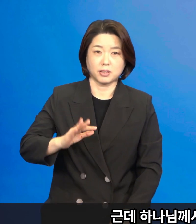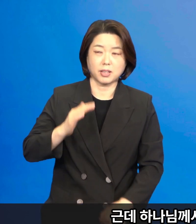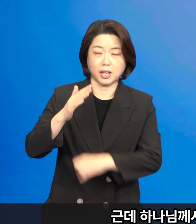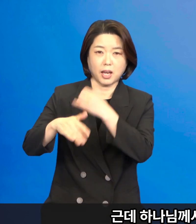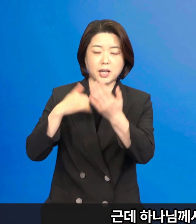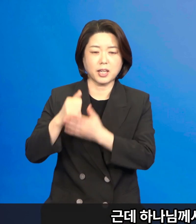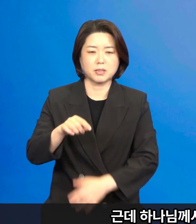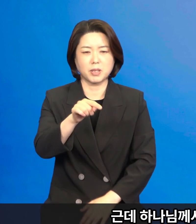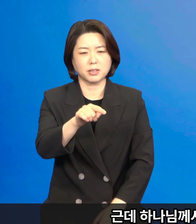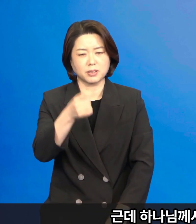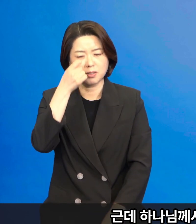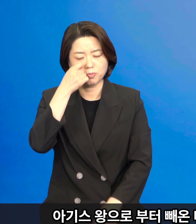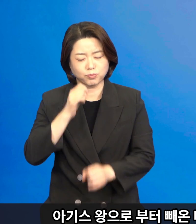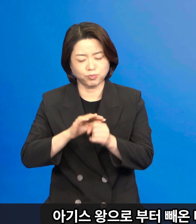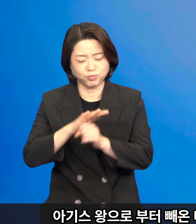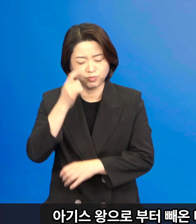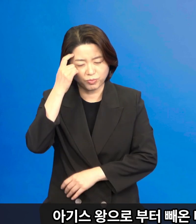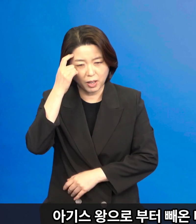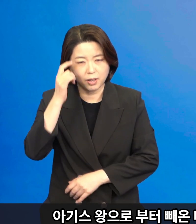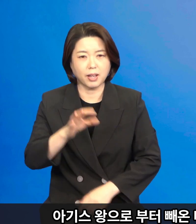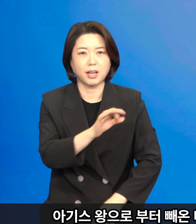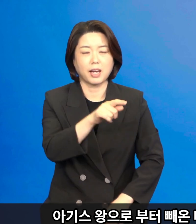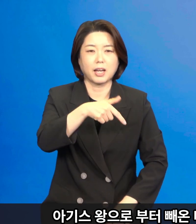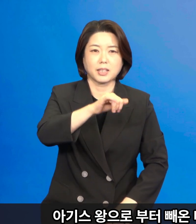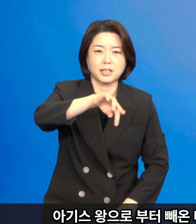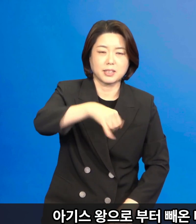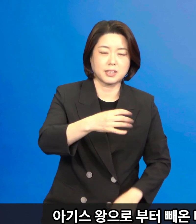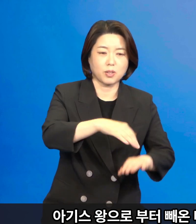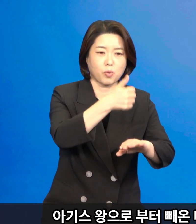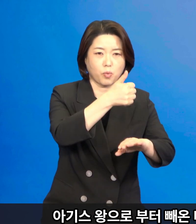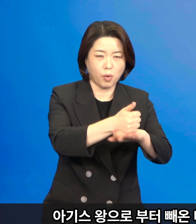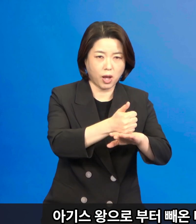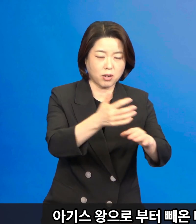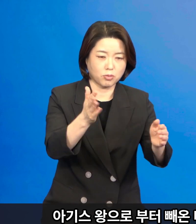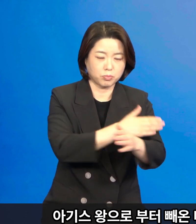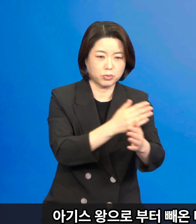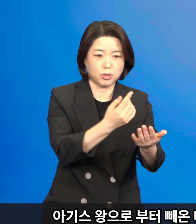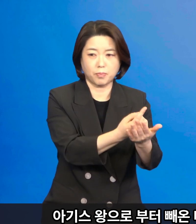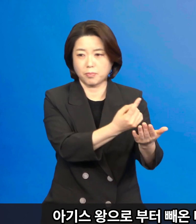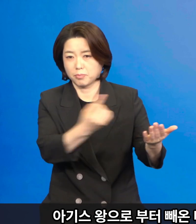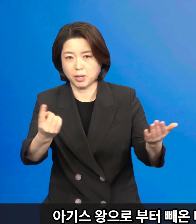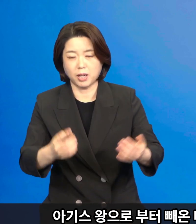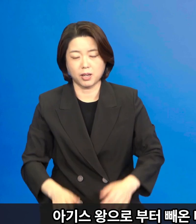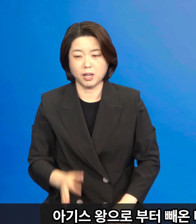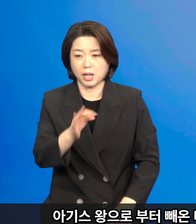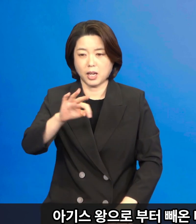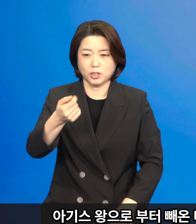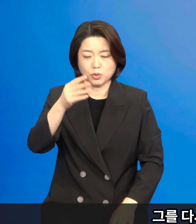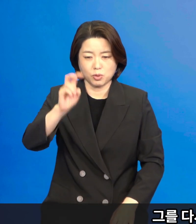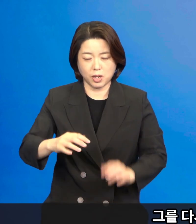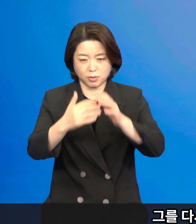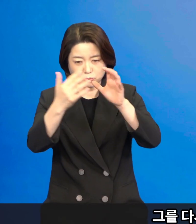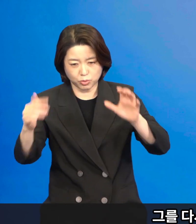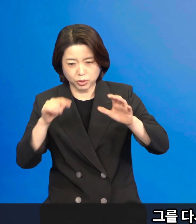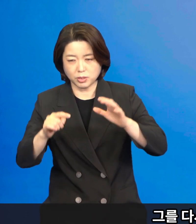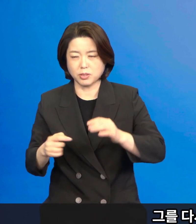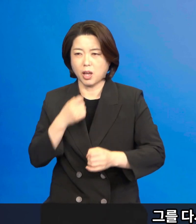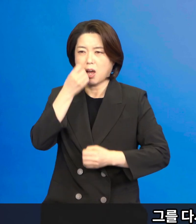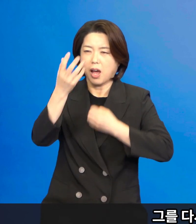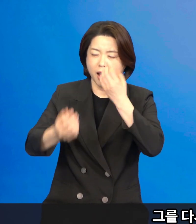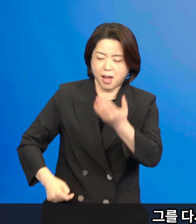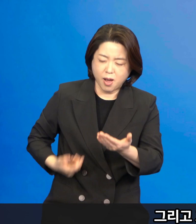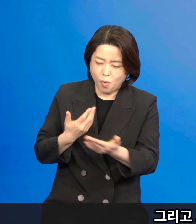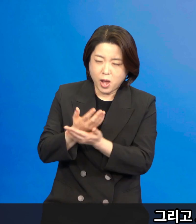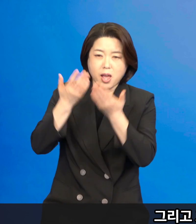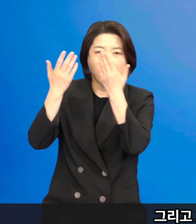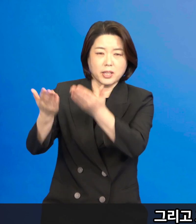하나님께서 그를 불쌍히 여겨주셔서 아기스 왕으로부터 빼온 다음에 아둘람굴에서 회개하였을 때 그를 다시 회복시켜